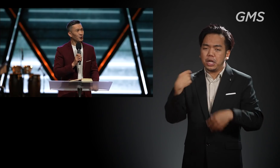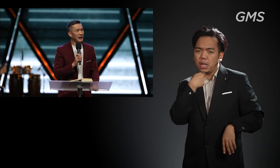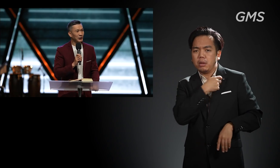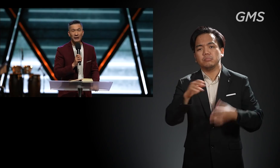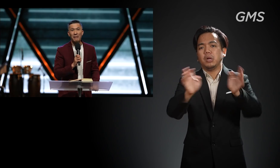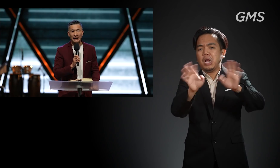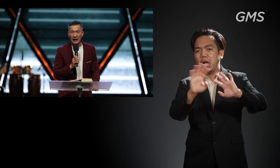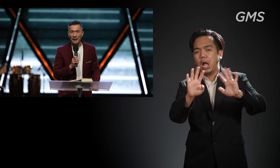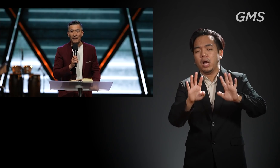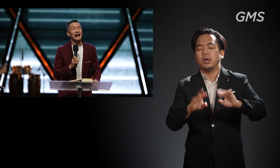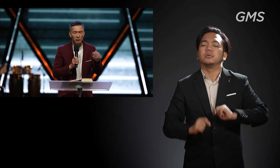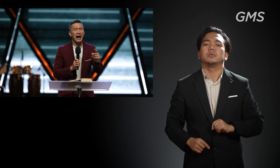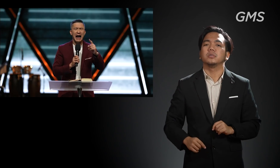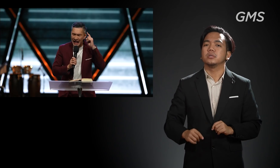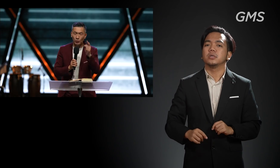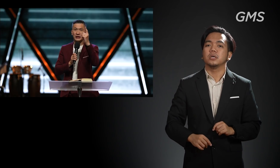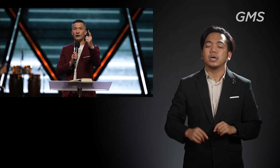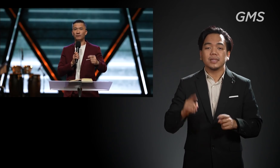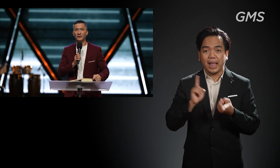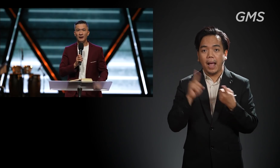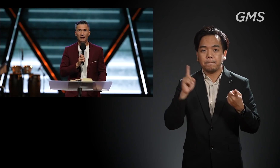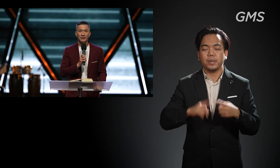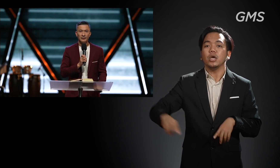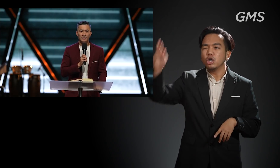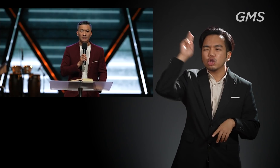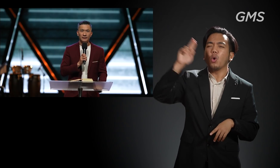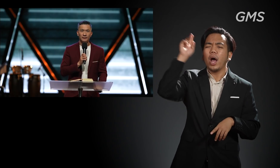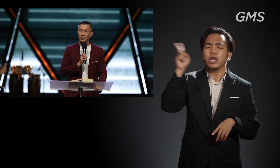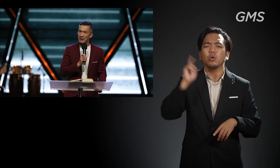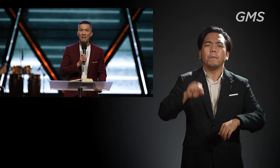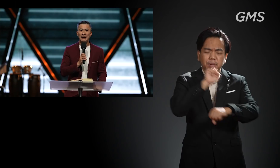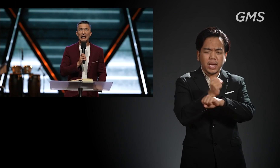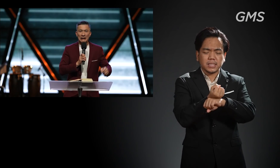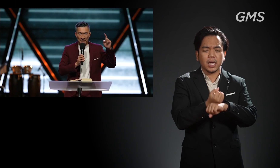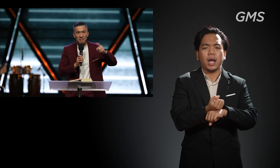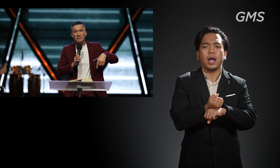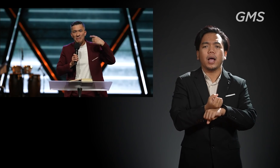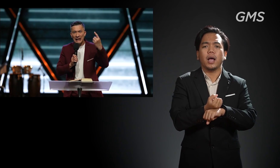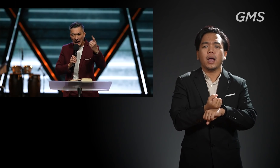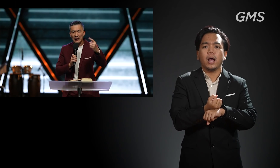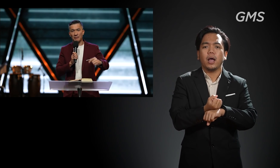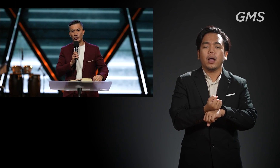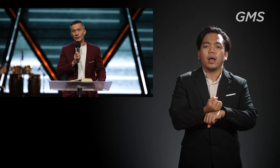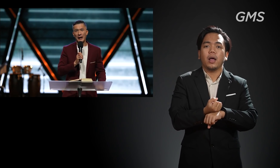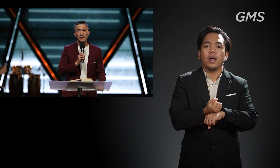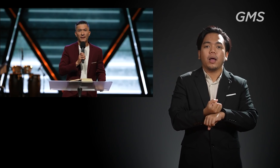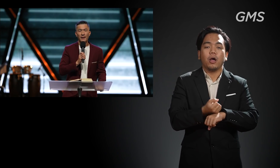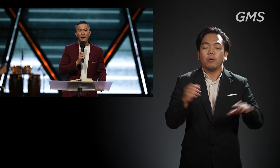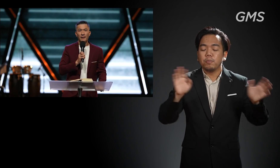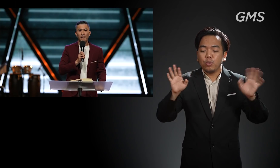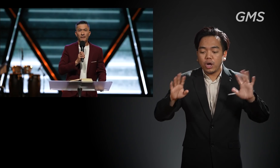gak harus Tuhan itu mengembalikan apa-apa. Namun Allahku sanggup, bukan mengembalikan, tapi memelihara dan